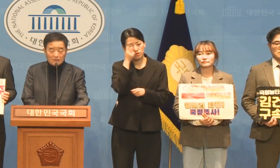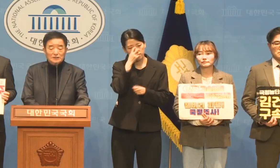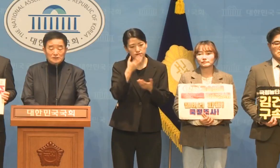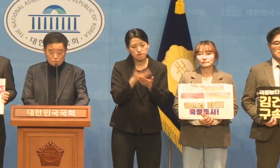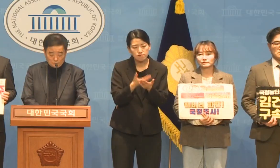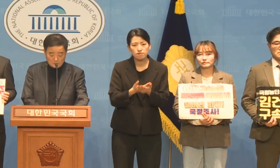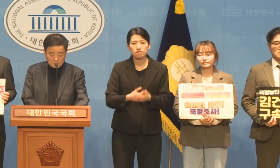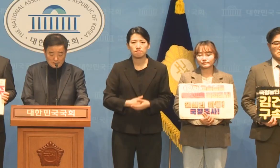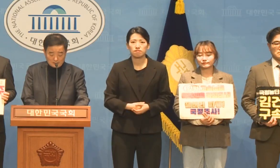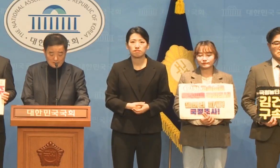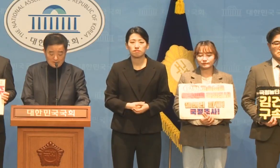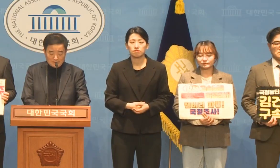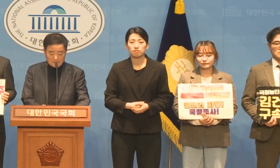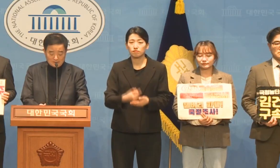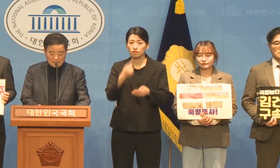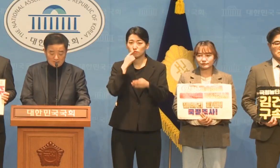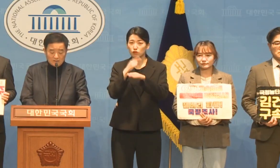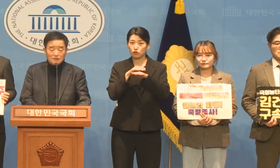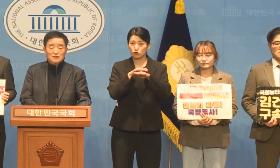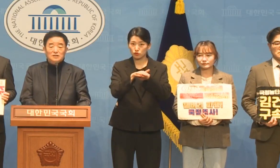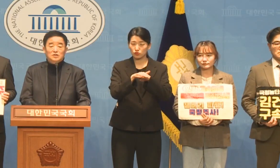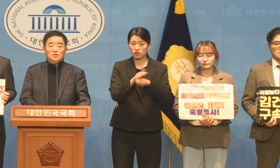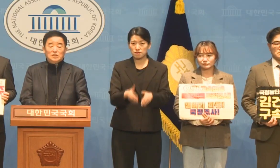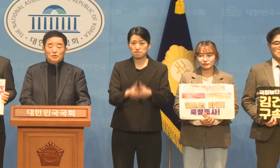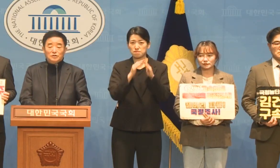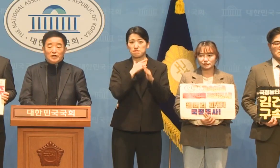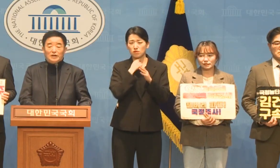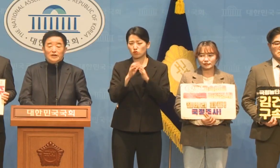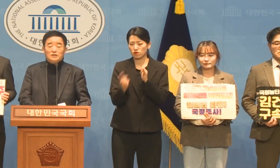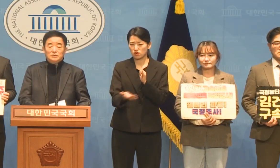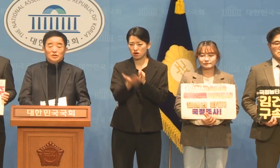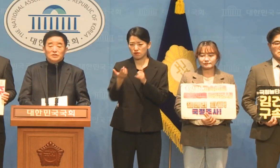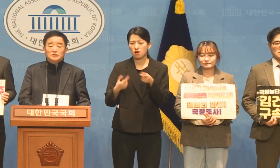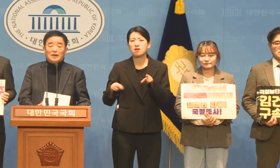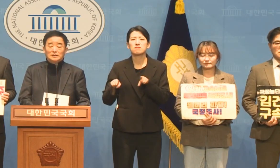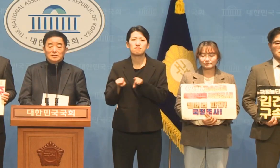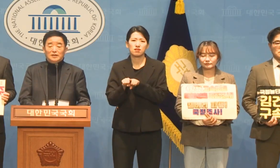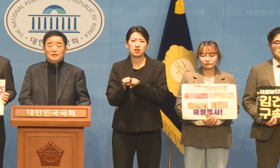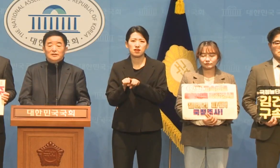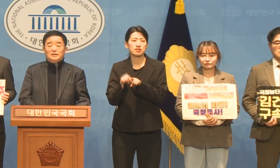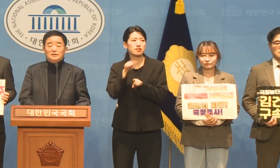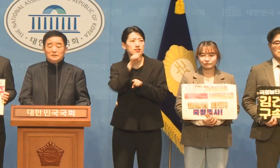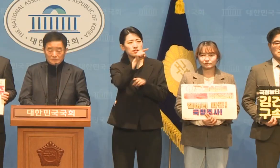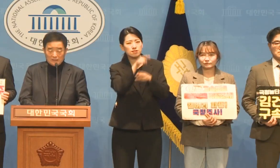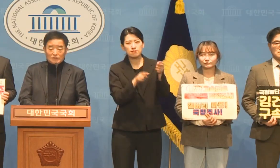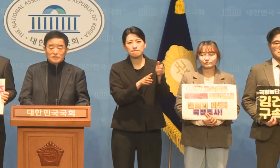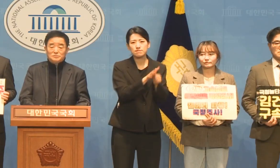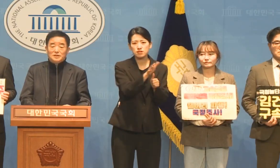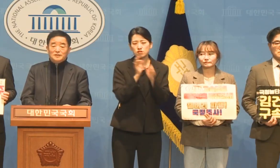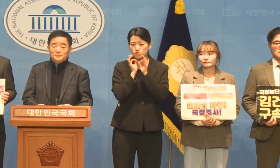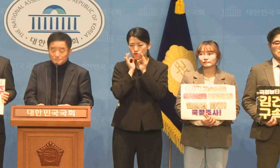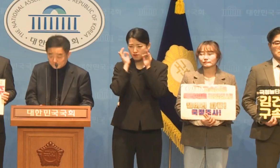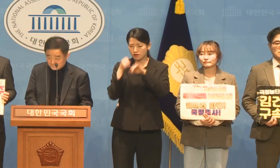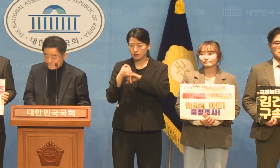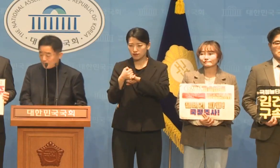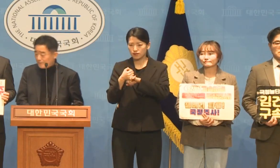가치를 국민과 함께 다시 일으켜 세우는데 저희들은 함께